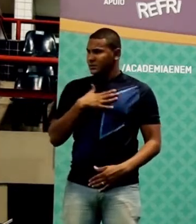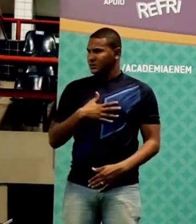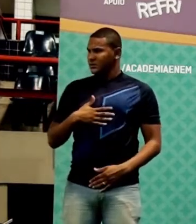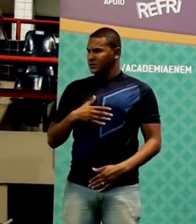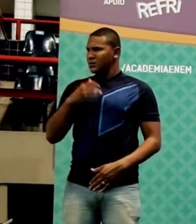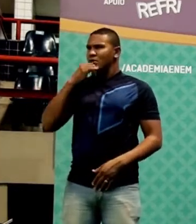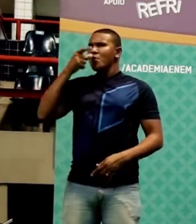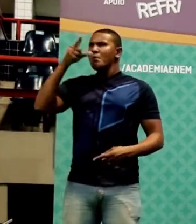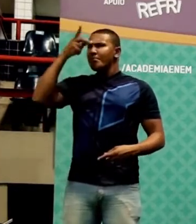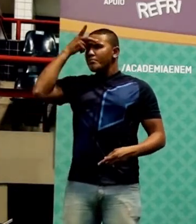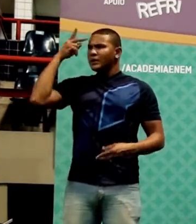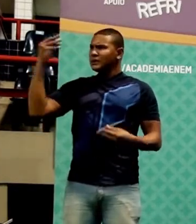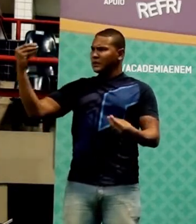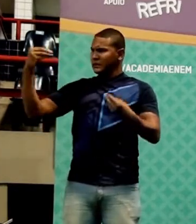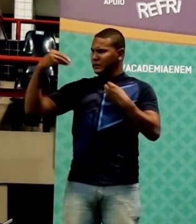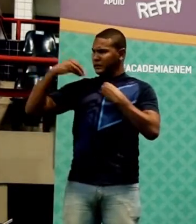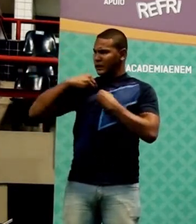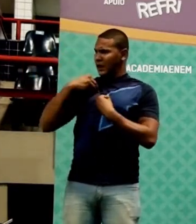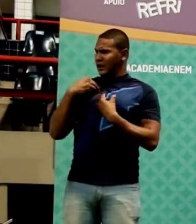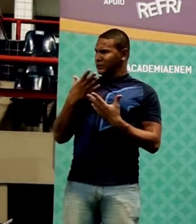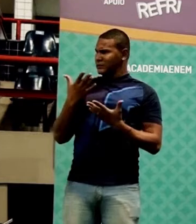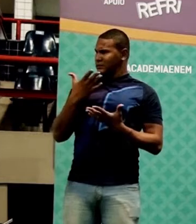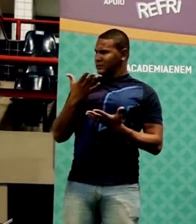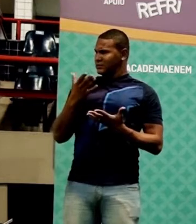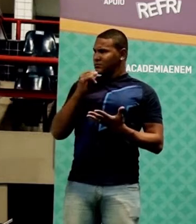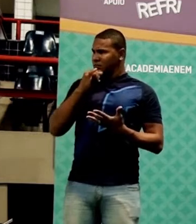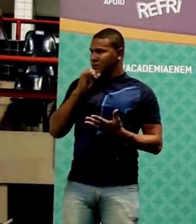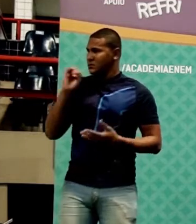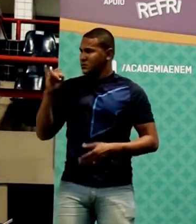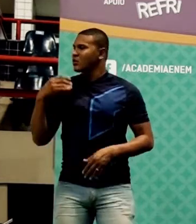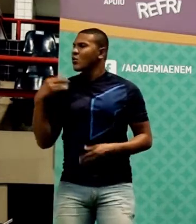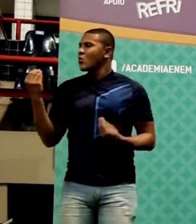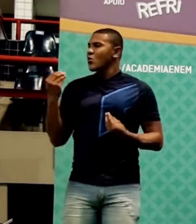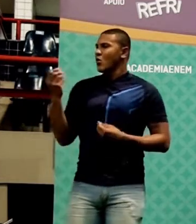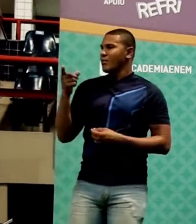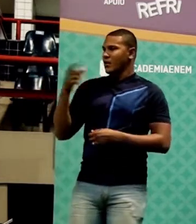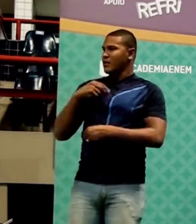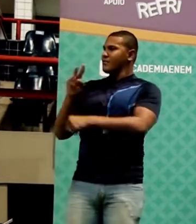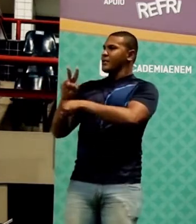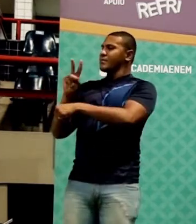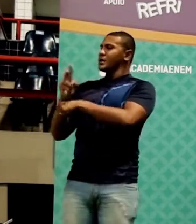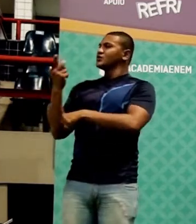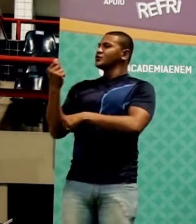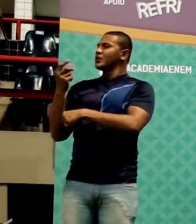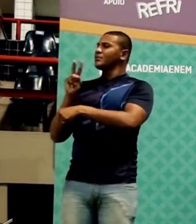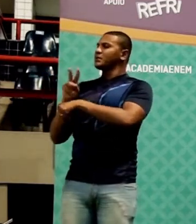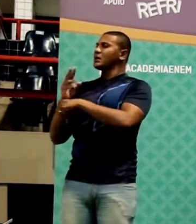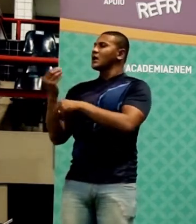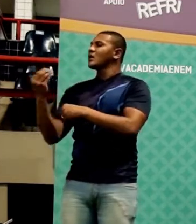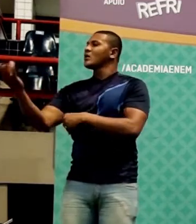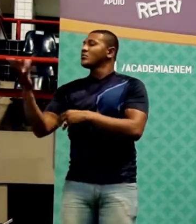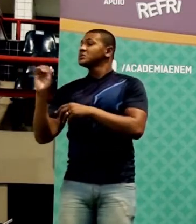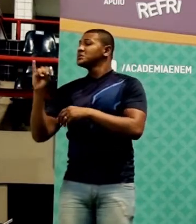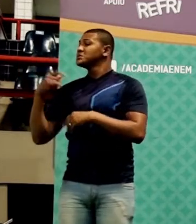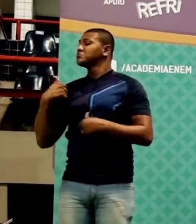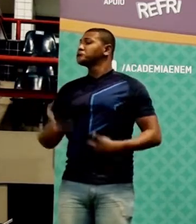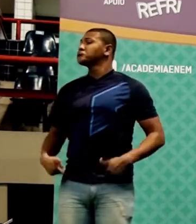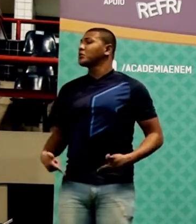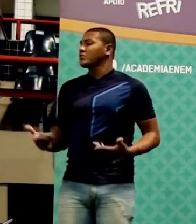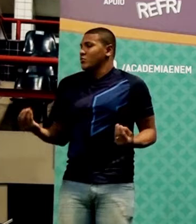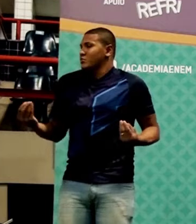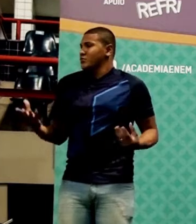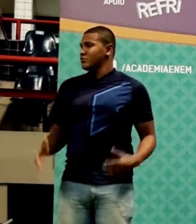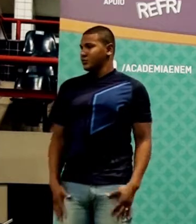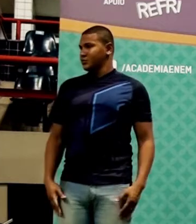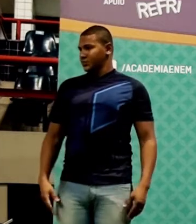Ninguém pode dar para o outro aquilo que não tem. Como é que você vai emprestar dinheiro para o outro se você não tem nem para você? Da